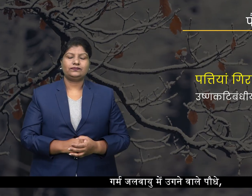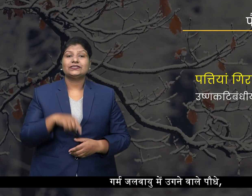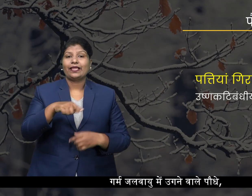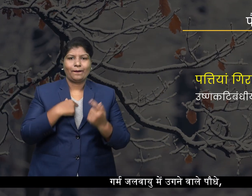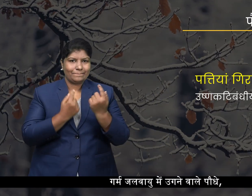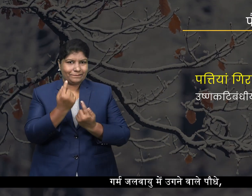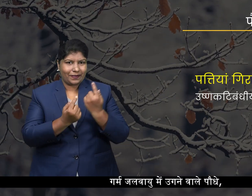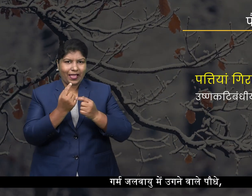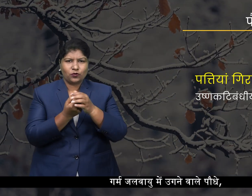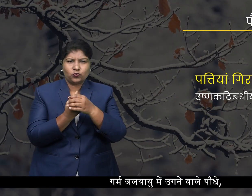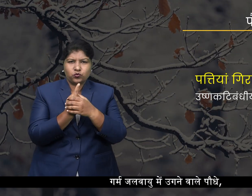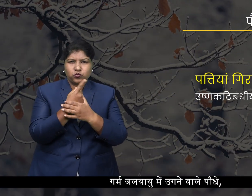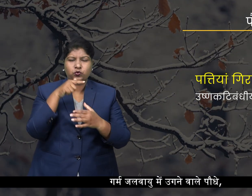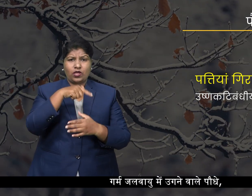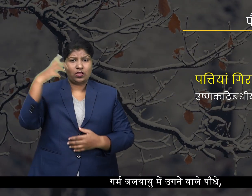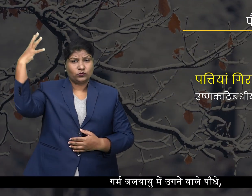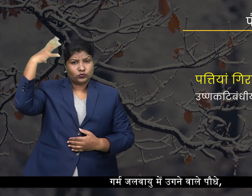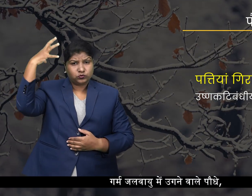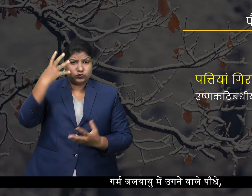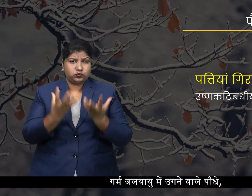गर्म जलवायु में उगने वाले पौधे